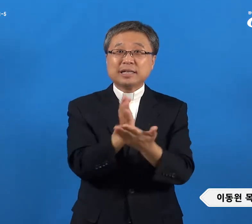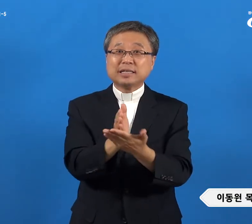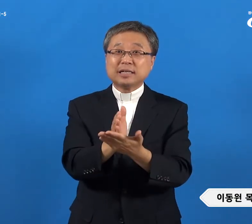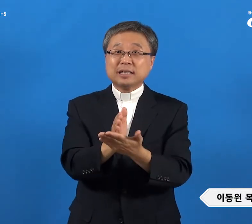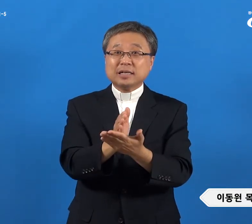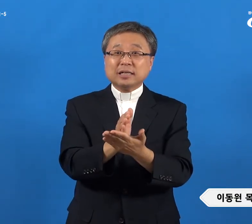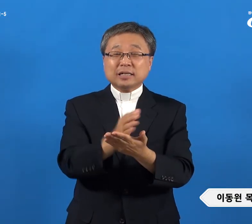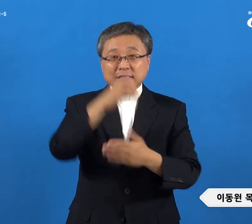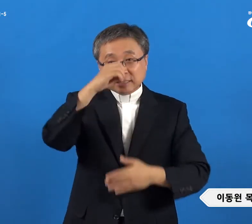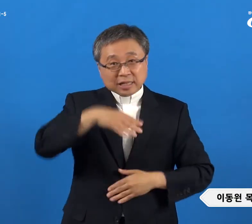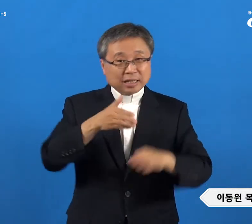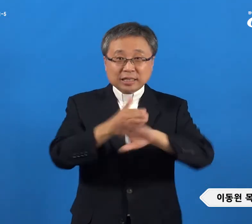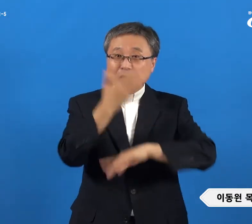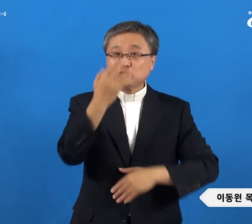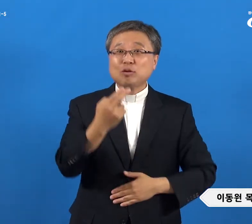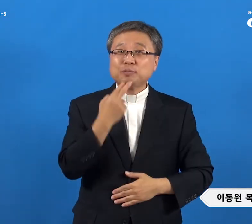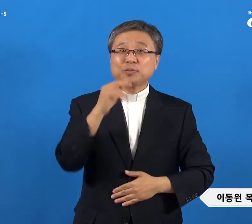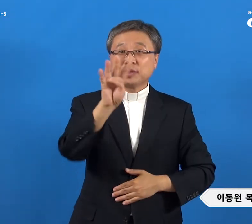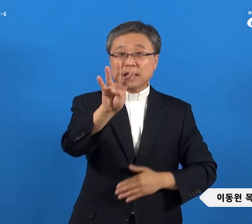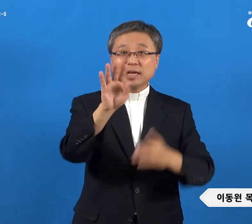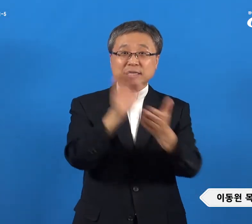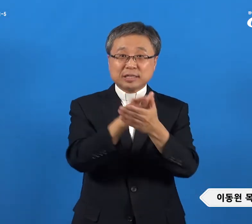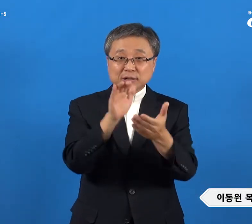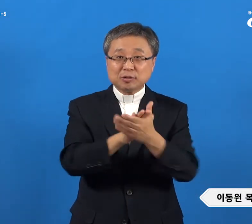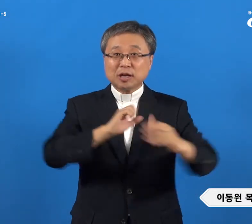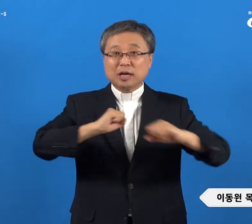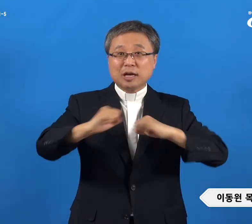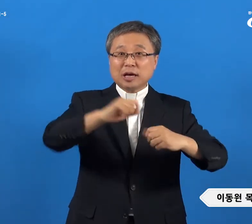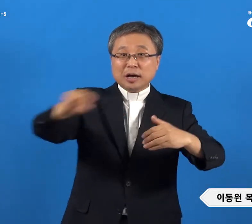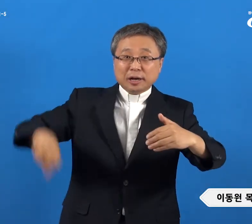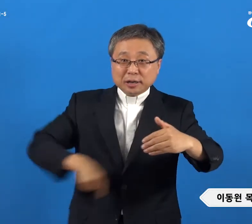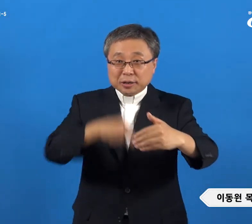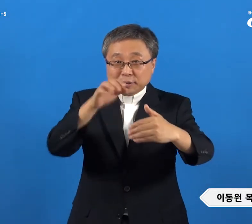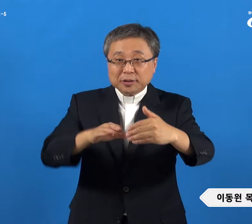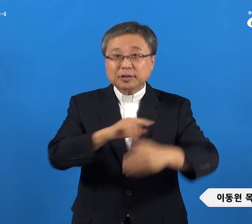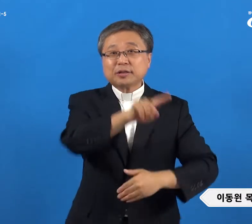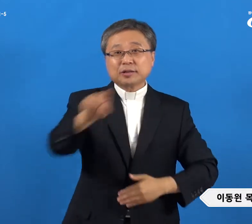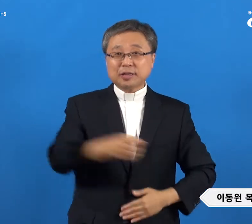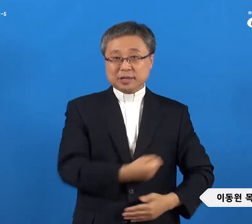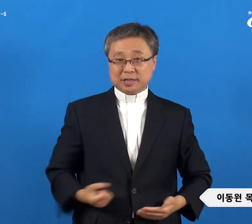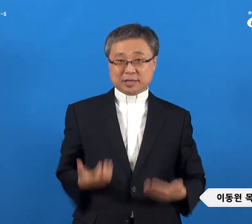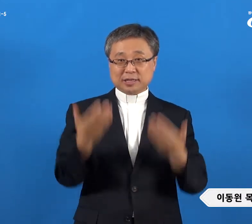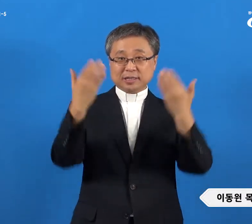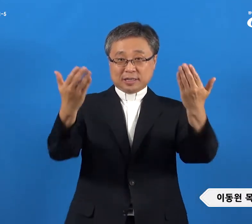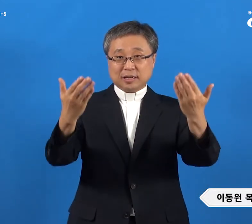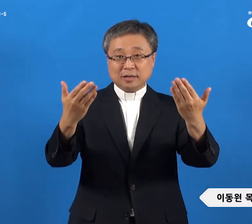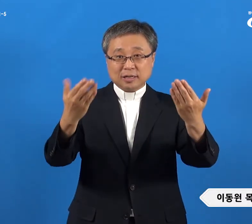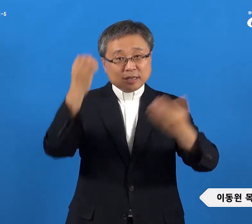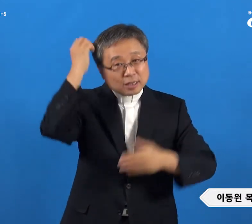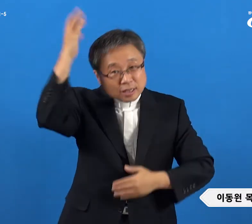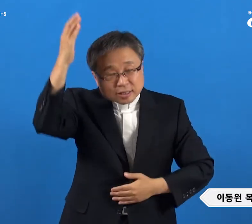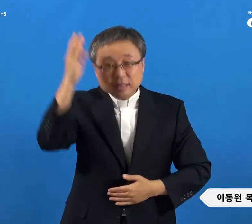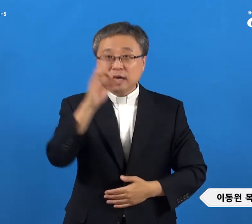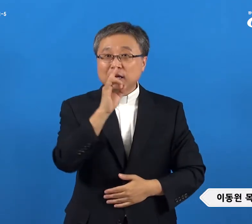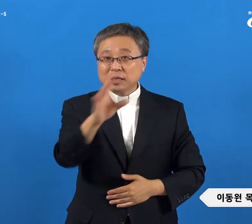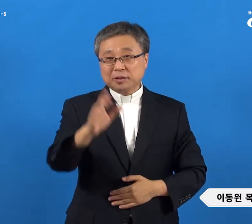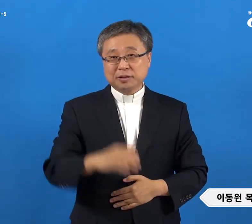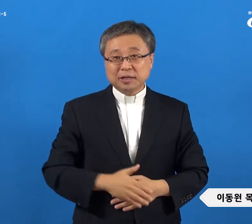지나칠 수 없는 내 친구들의 행위 속에서 그들의 희생을 간과해서는 안 됩니다. 그들은